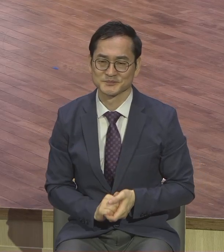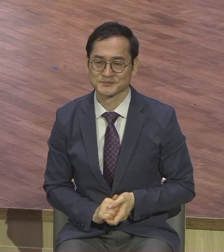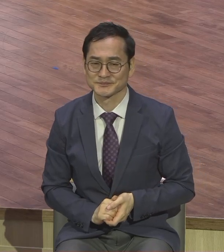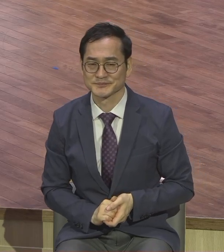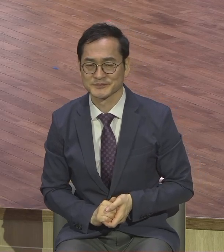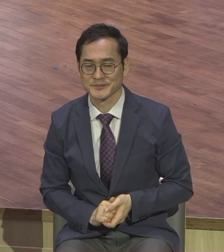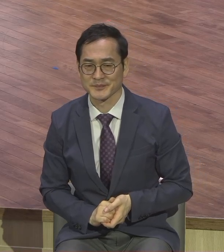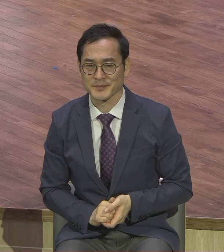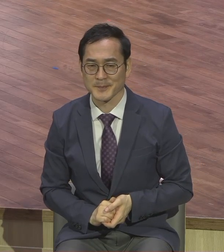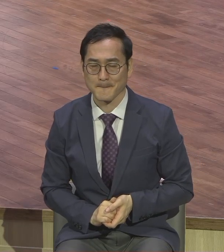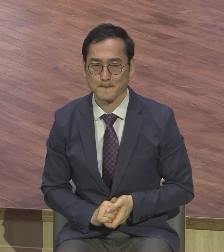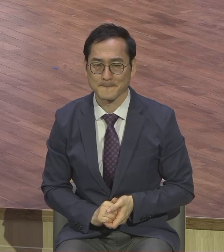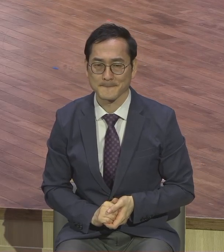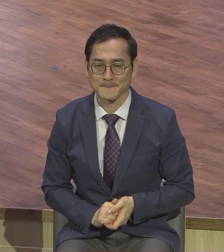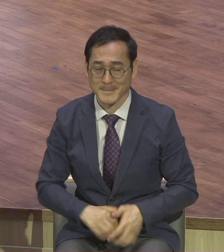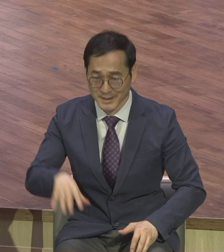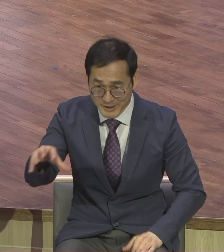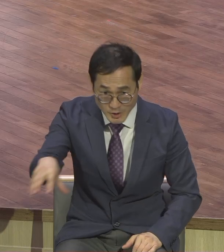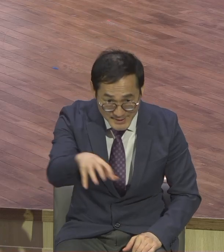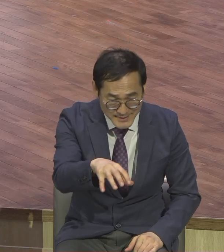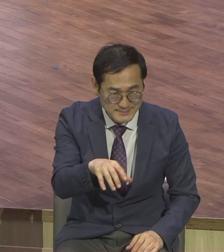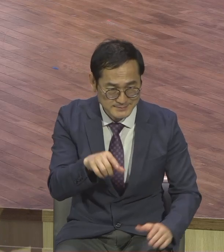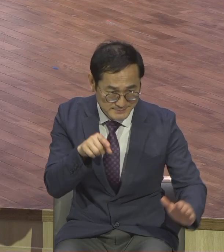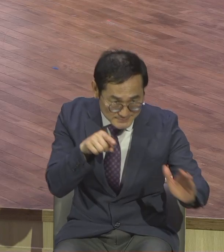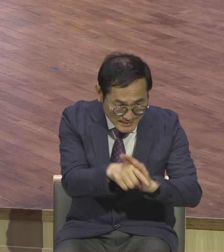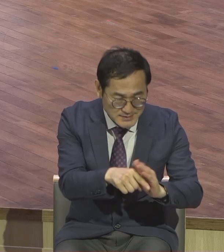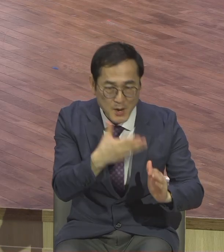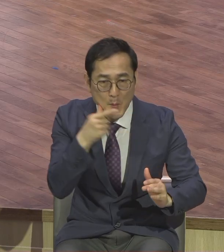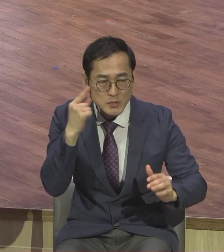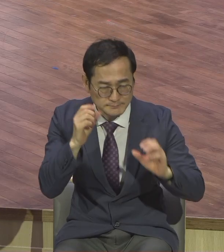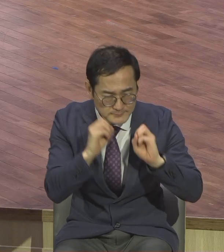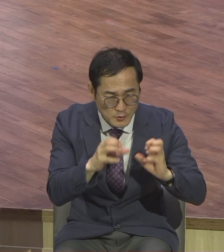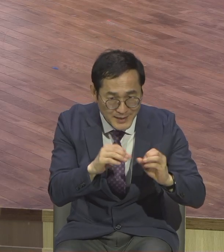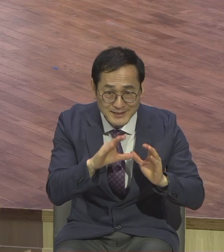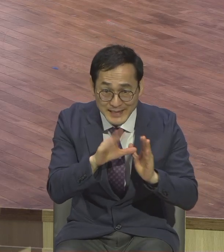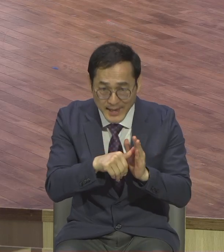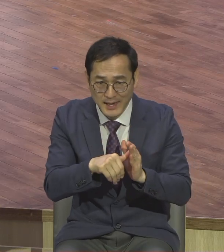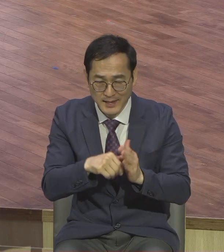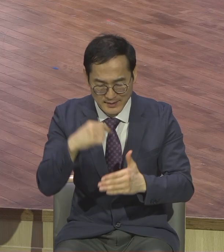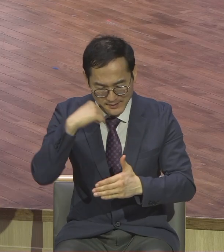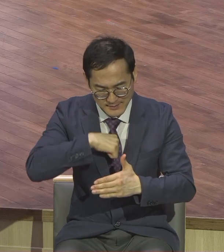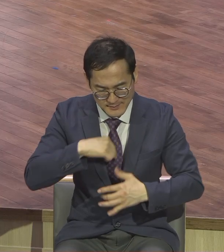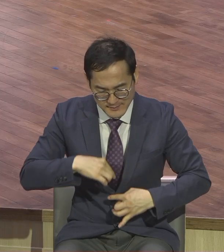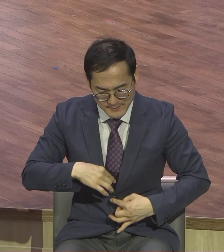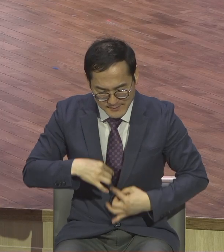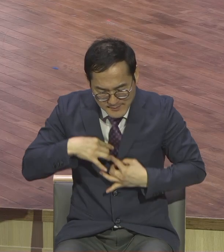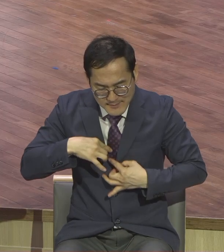현장 가서 복음을 증거할 때 오는 그 기쁨을 여러분 체험해 봐야 돼요.